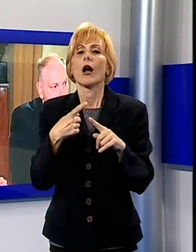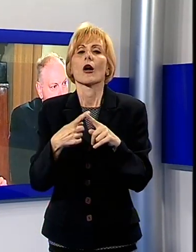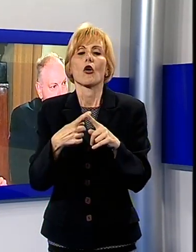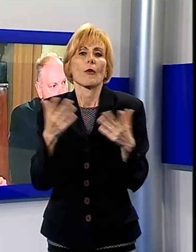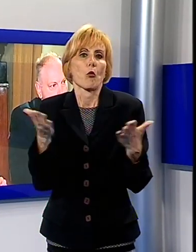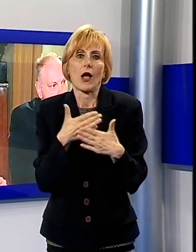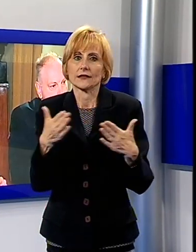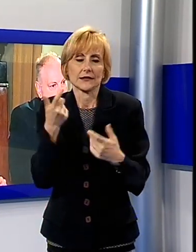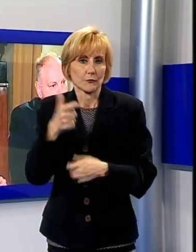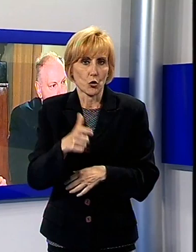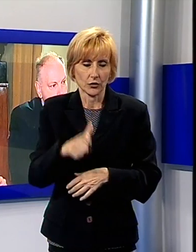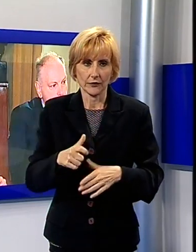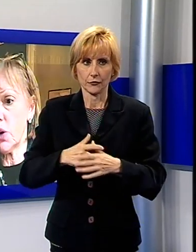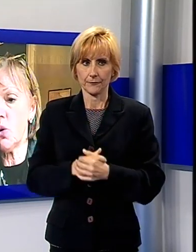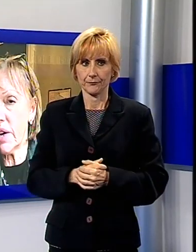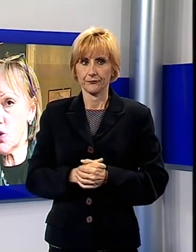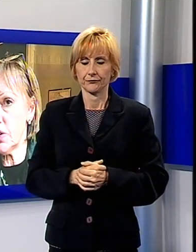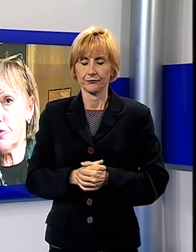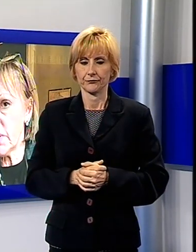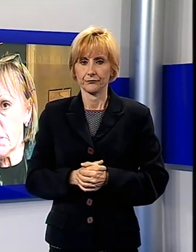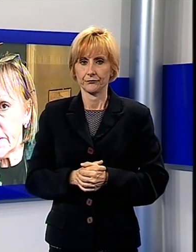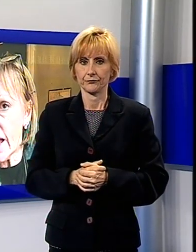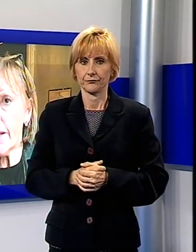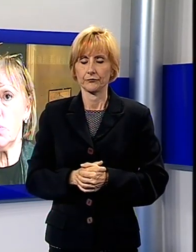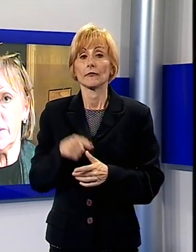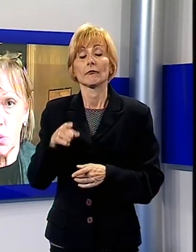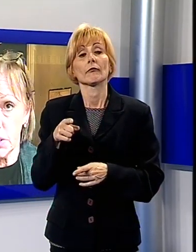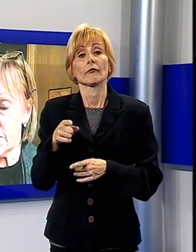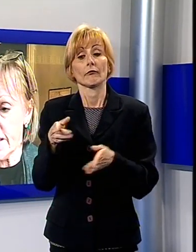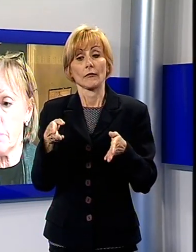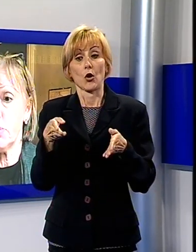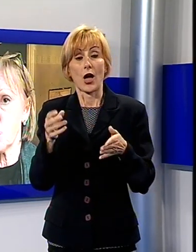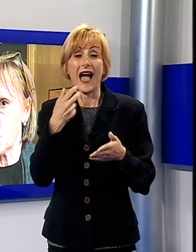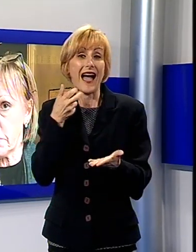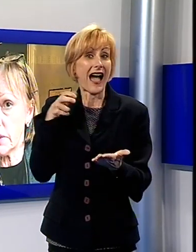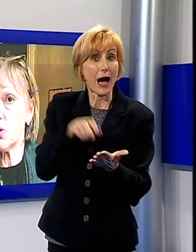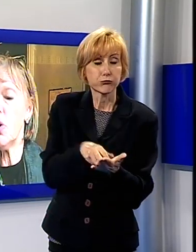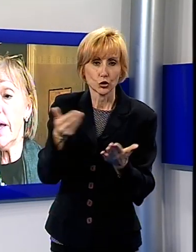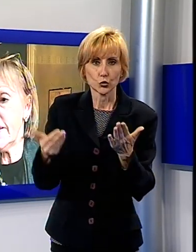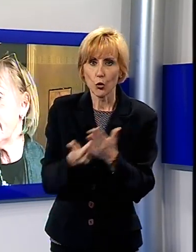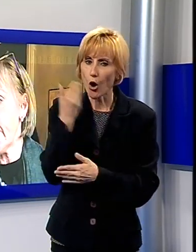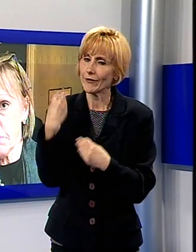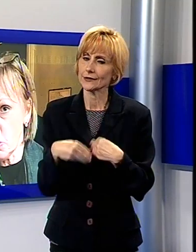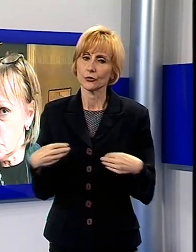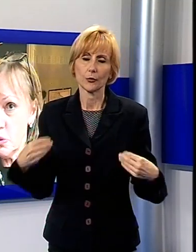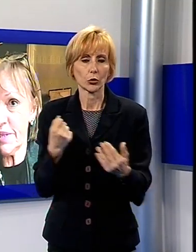droga. Questa è un'altra occasione fondamentale, quindi questa app è uno strumento che sarebbe comunque